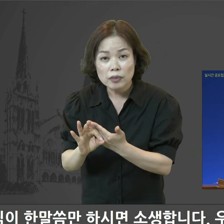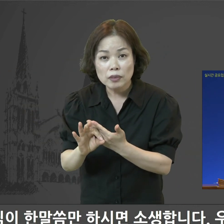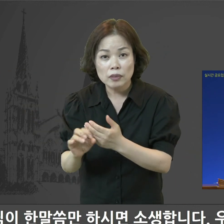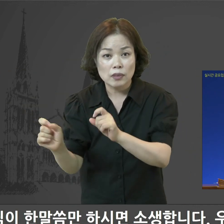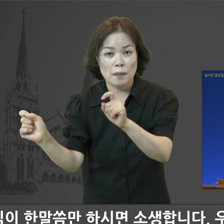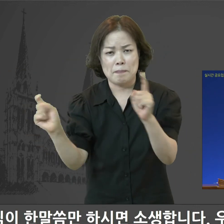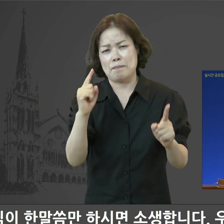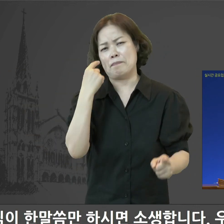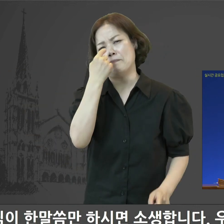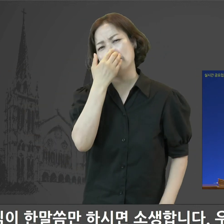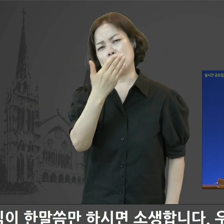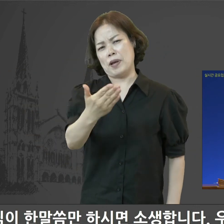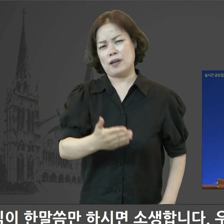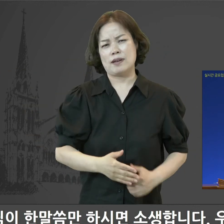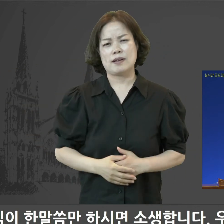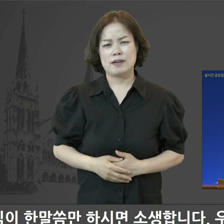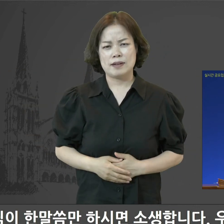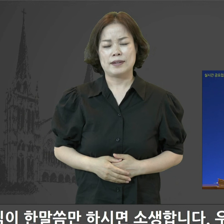일어서시는 줄로 믿습니다.